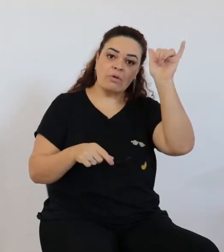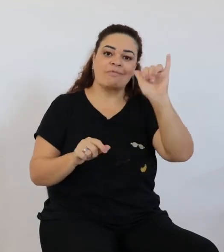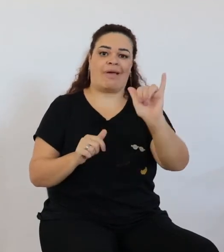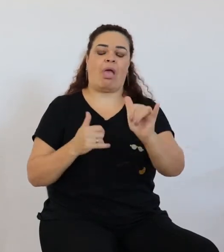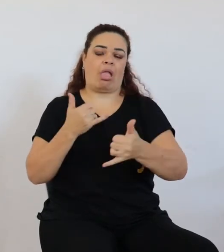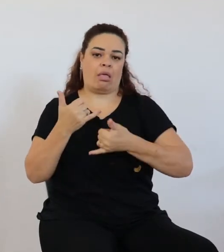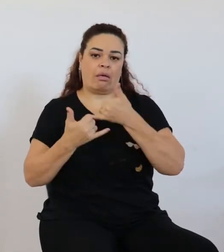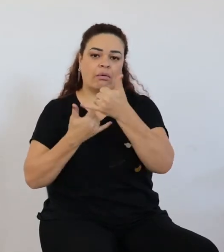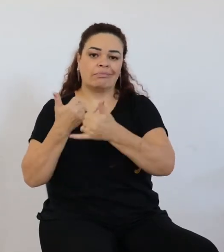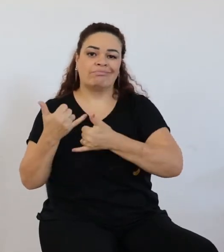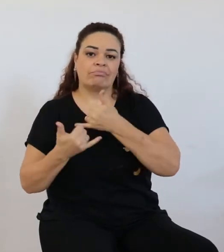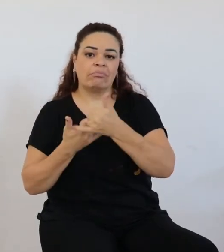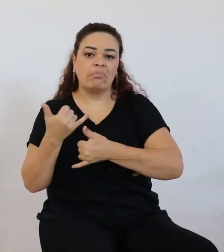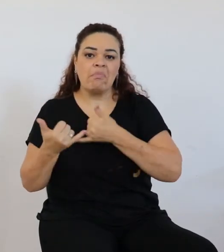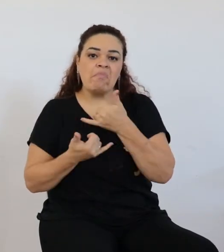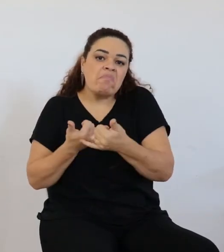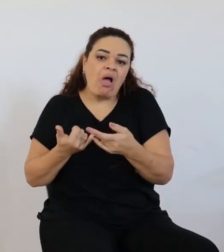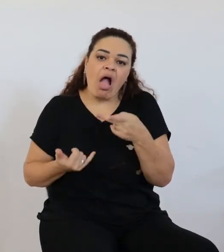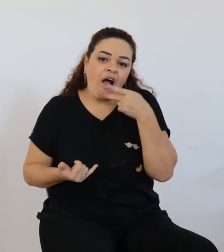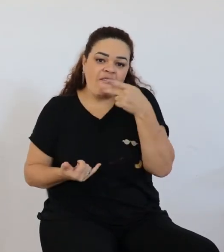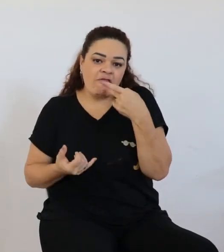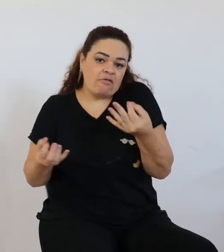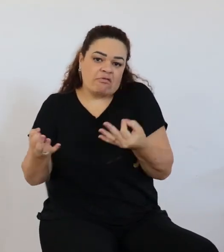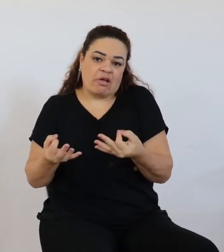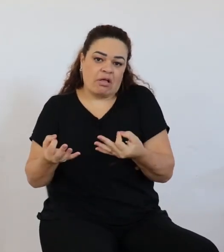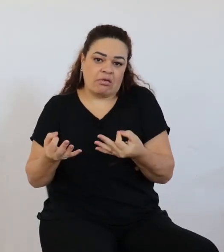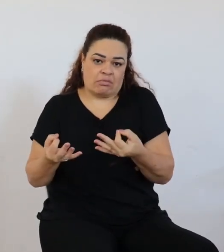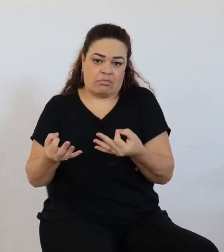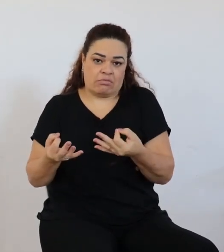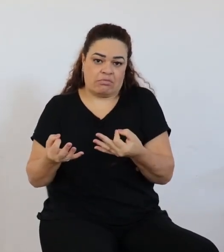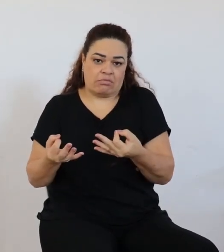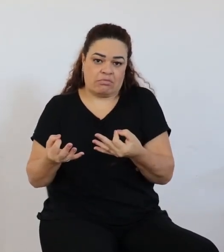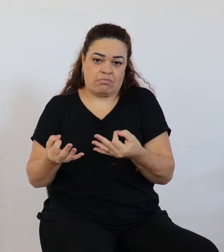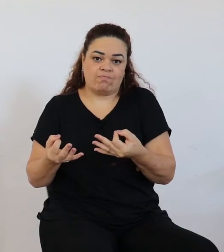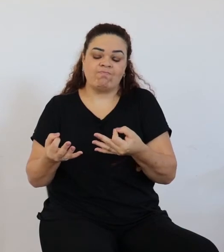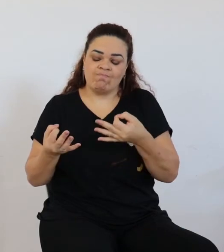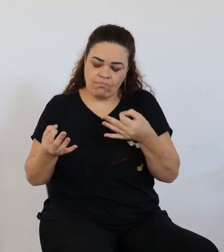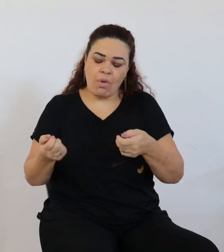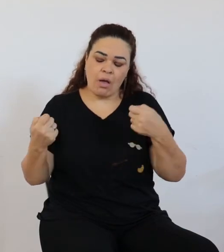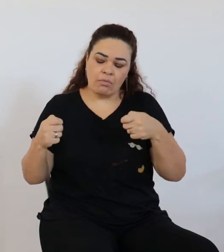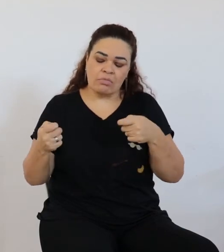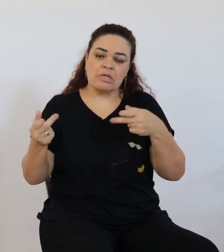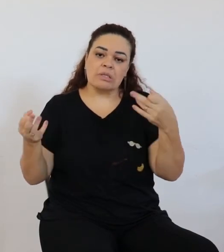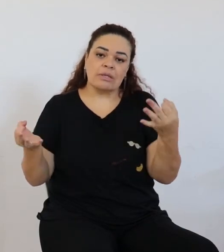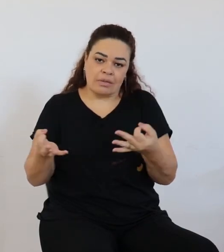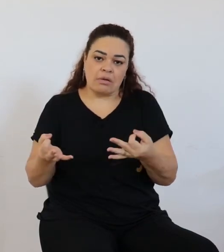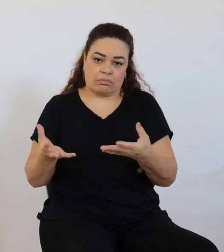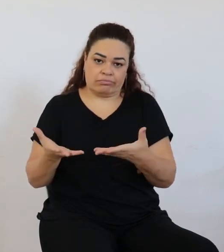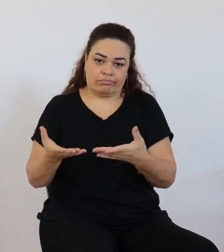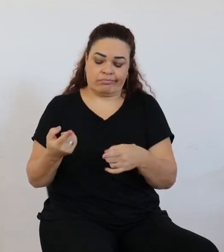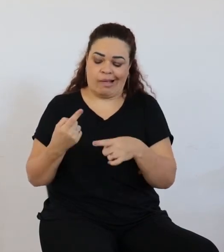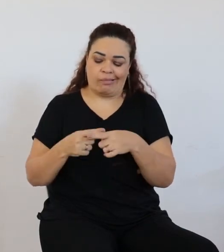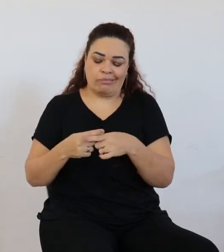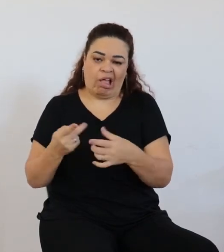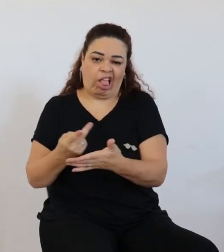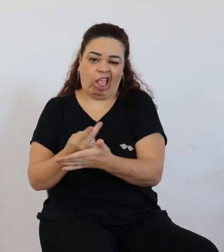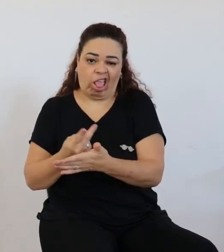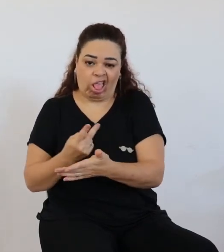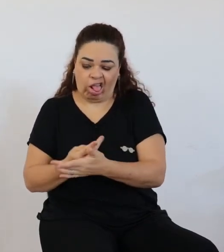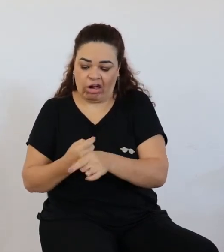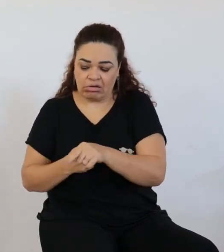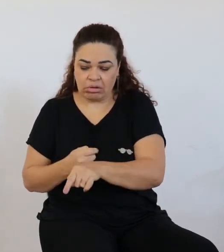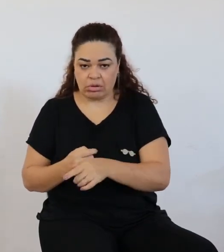que a gente falando corretamente com a criança, ela vai desenvolver um bom nível de fala de linguagem. Tá